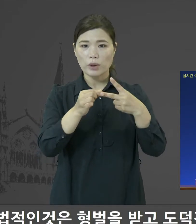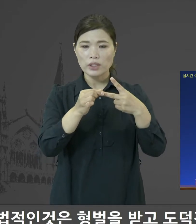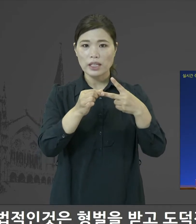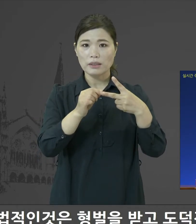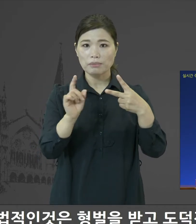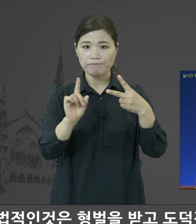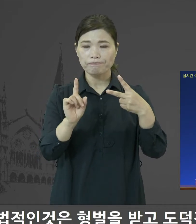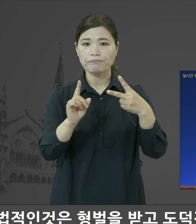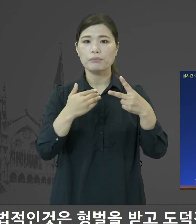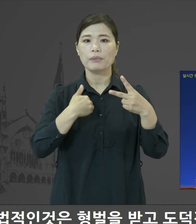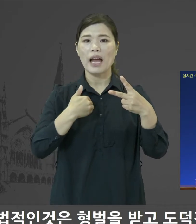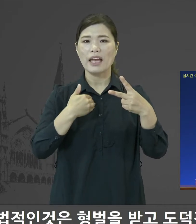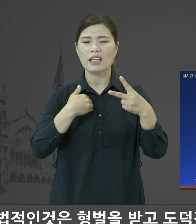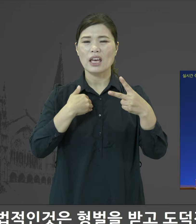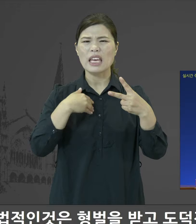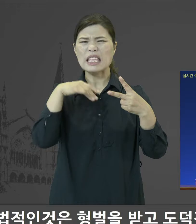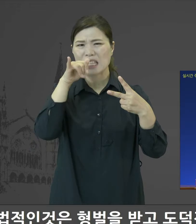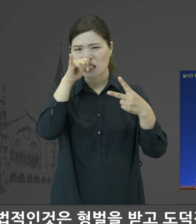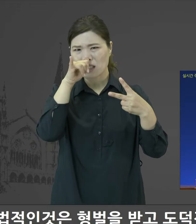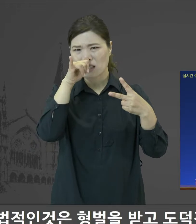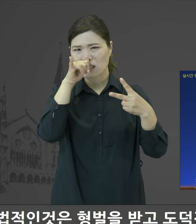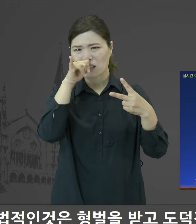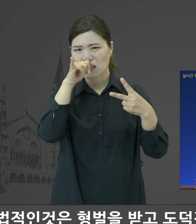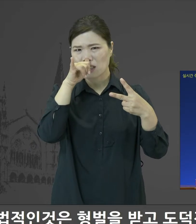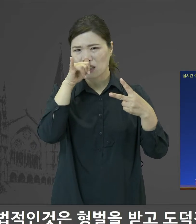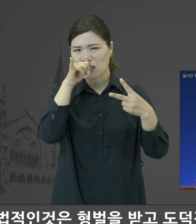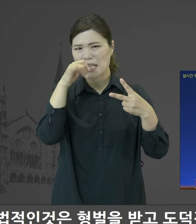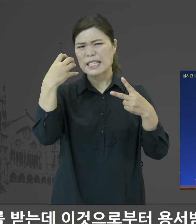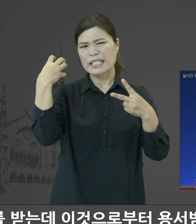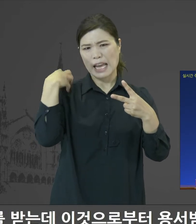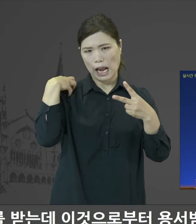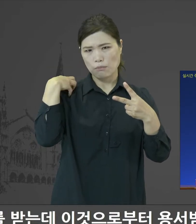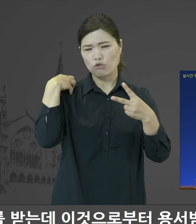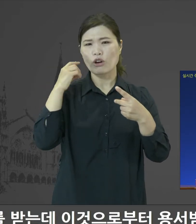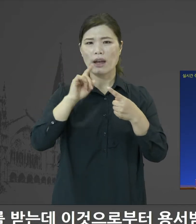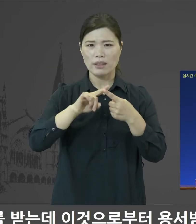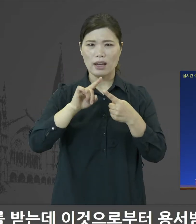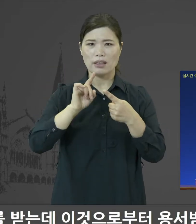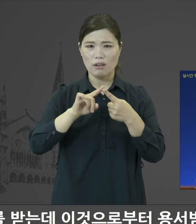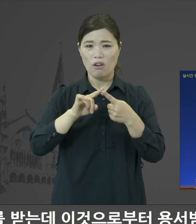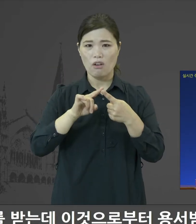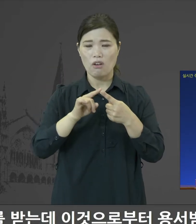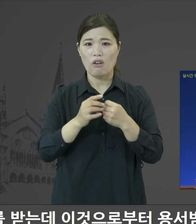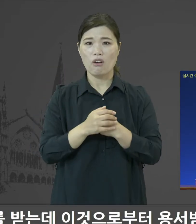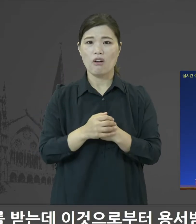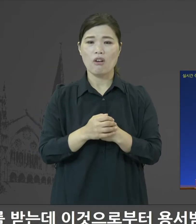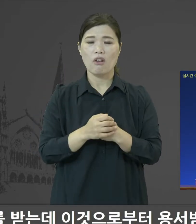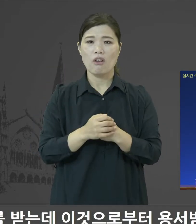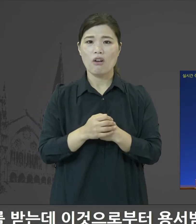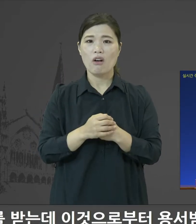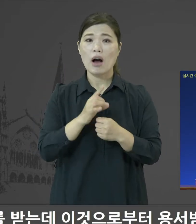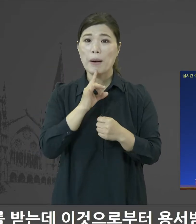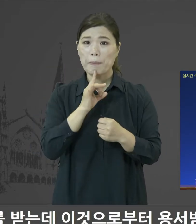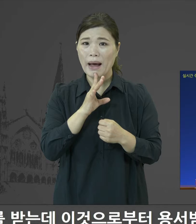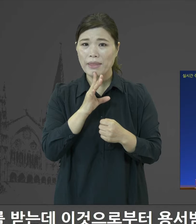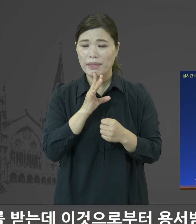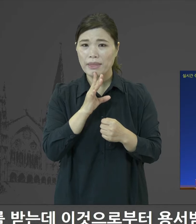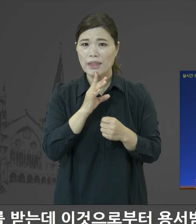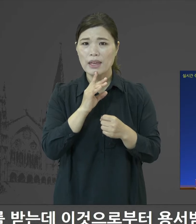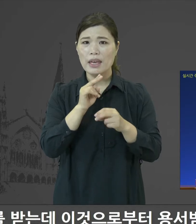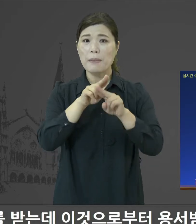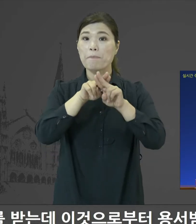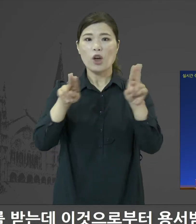이렇게 나에게 부과되었던 책무, 이런 의무, 이런 것들만 면제받는 것이